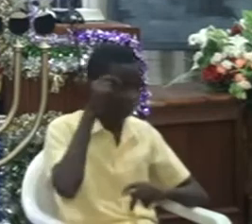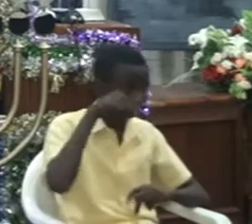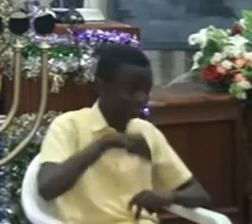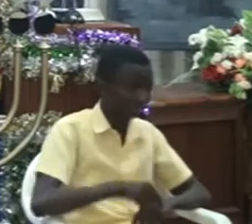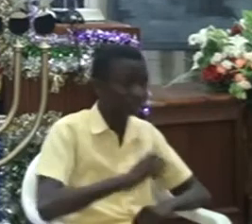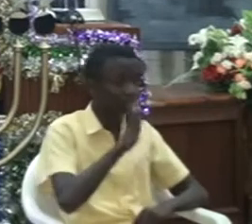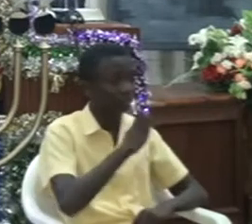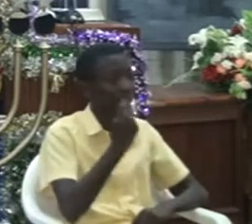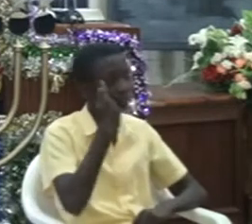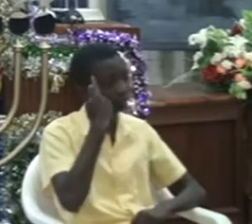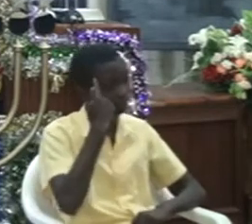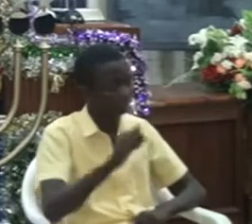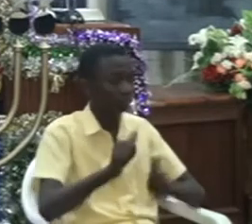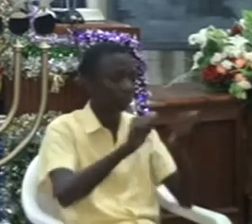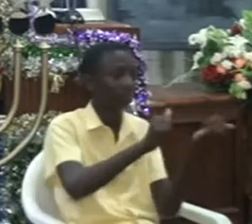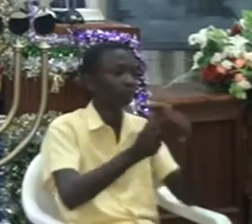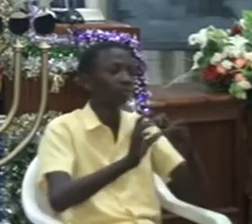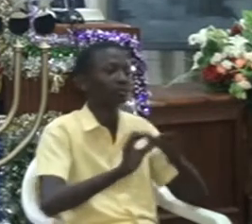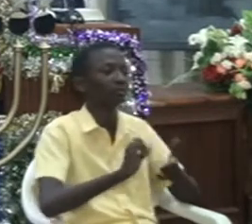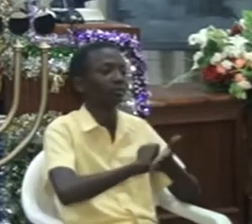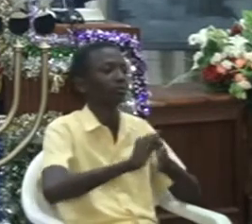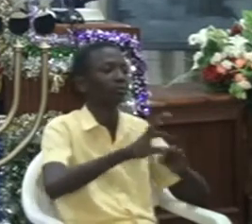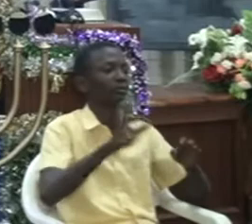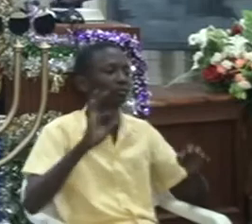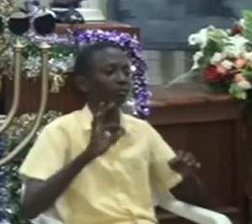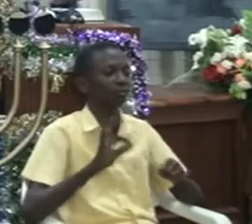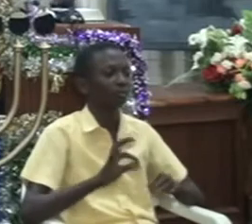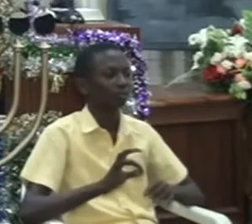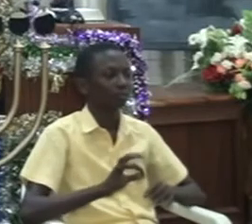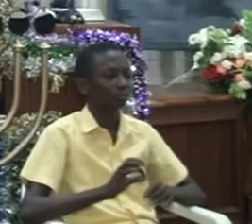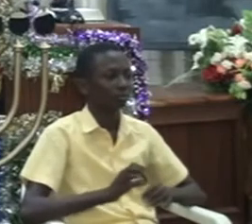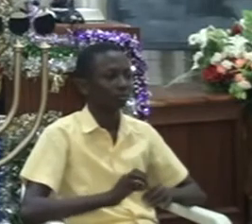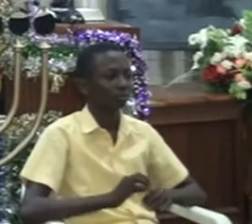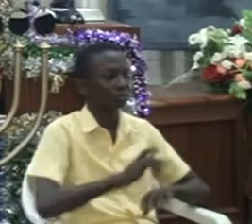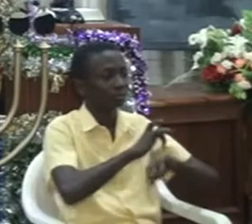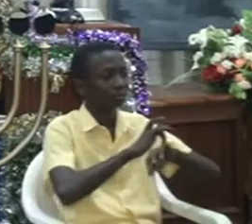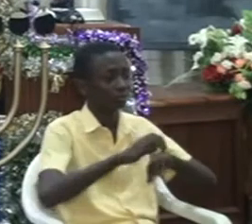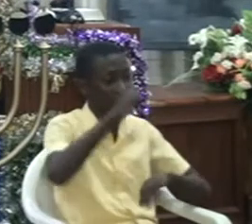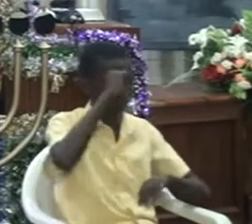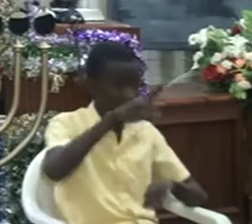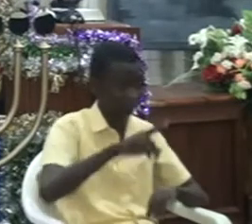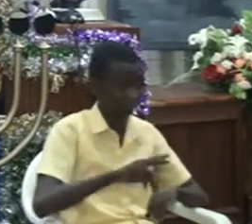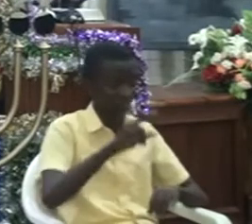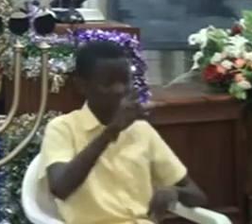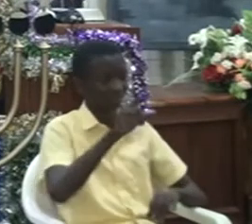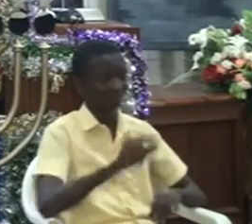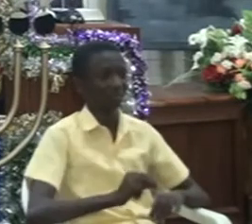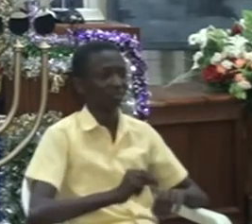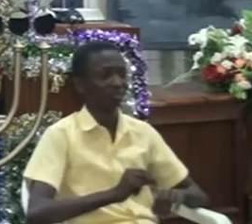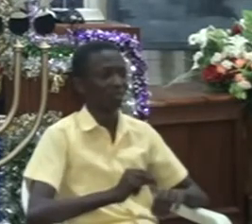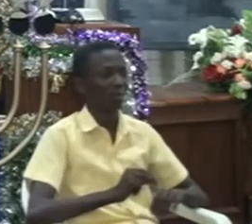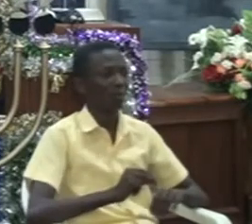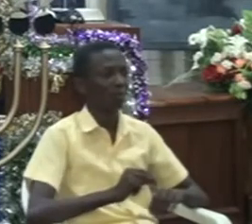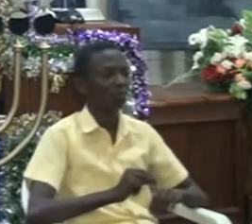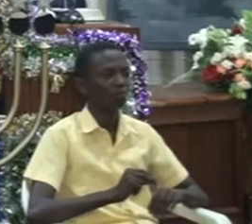du Saint-Esprit. Kwa sababu mambo yenye kuhusu ubatizo ya Roho Mtakatifu. Aucun homme n'a le flair sur cette expérience. Aucun homme.